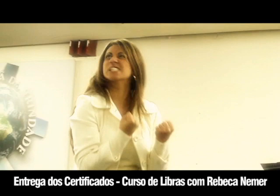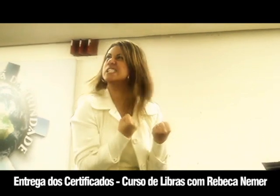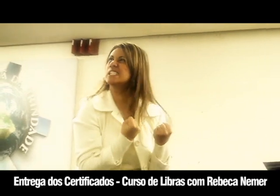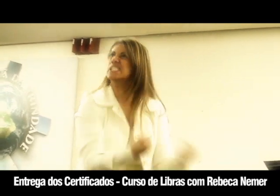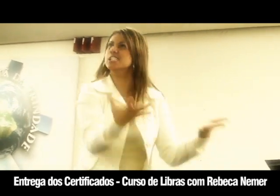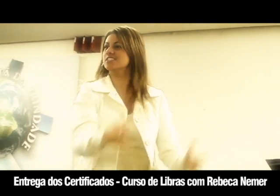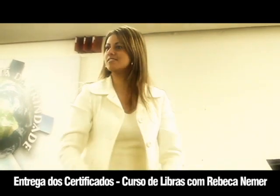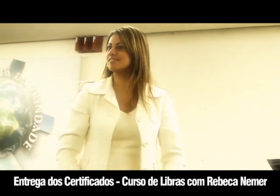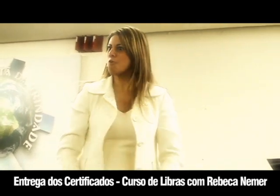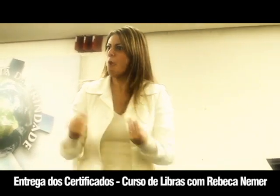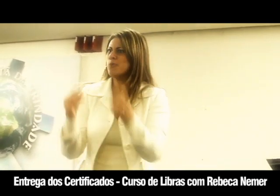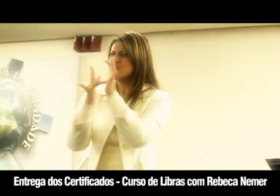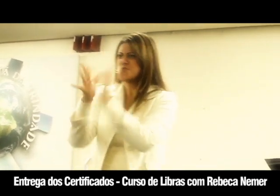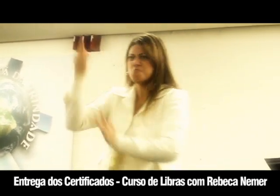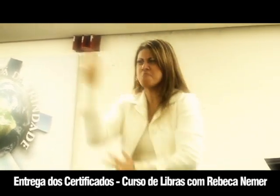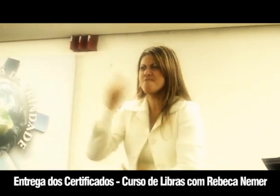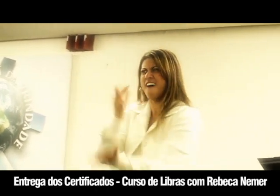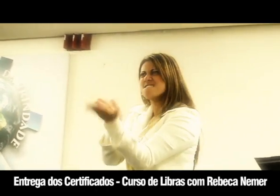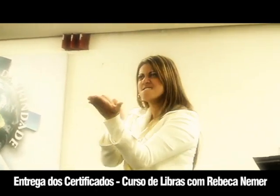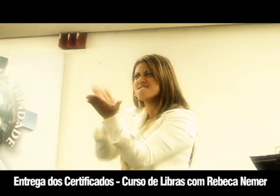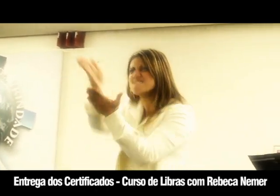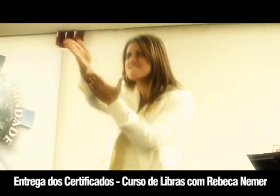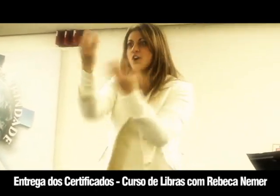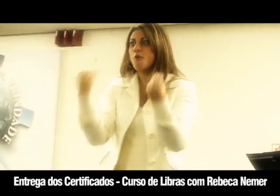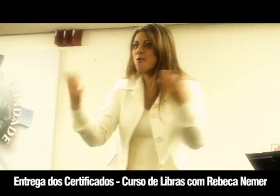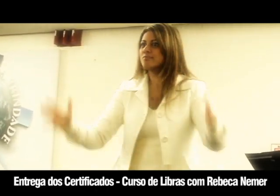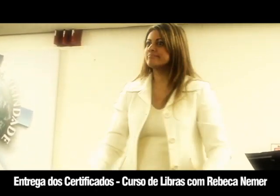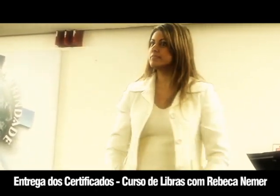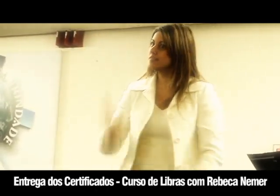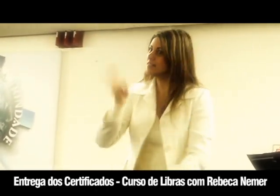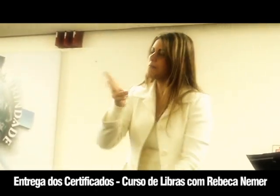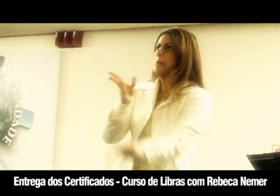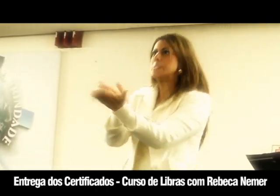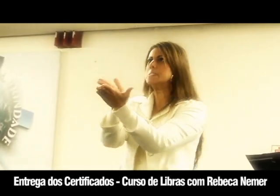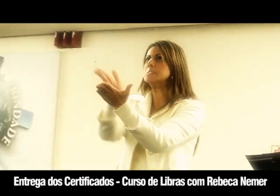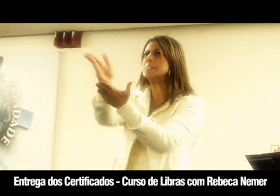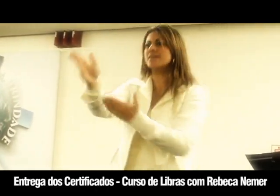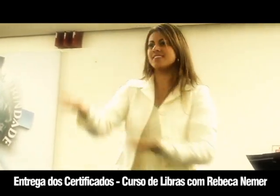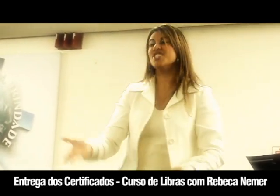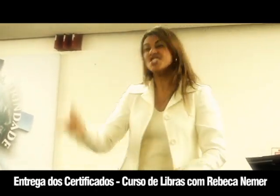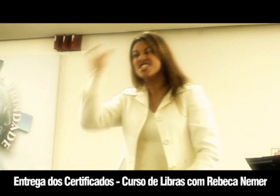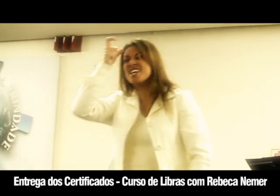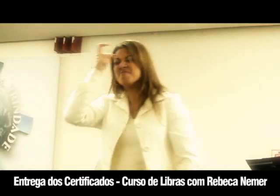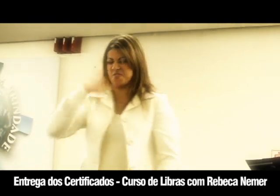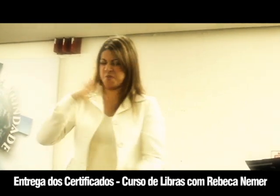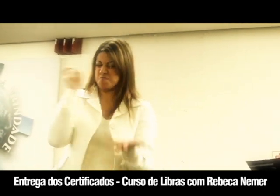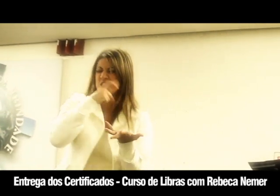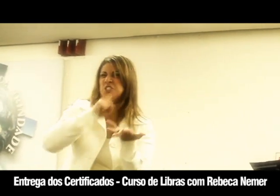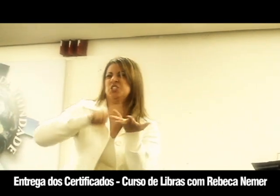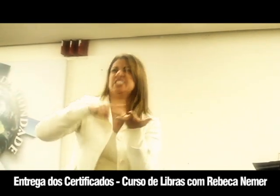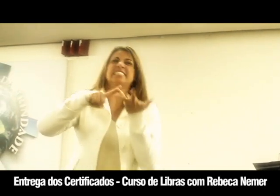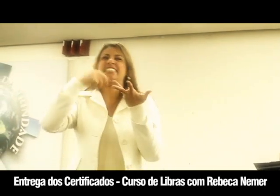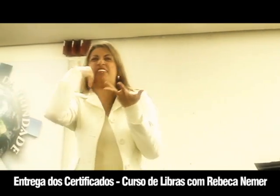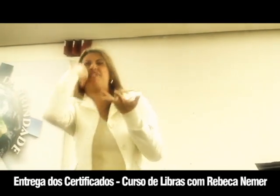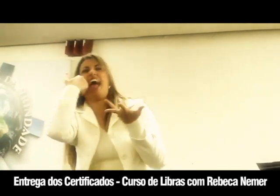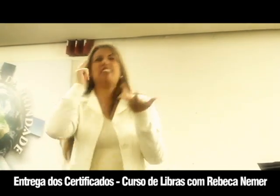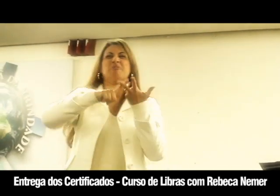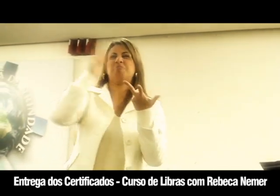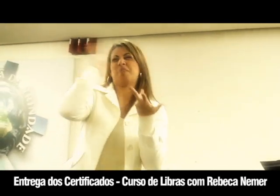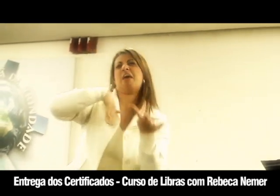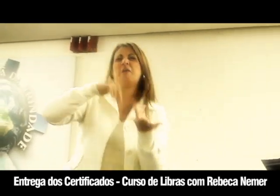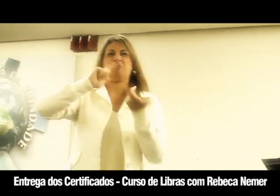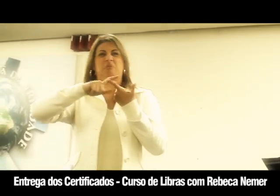com raiva, que Satanás fique nervoso, porque ele é mentiroso, ele faz o mundo todo pecar, mas